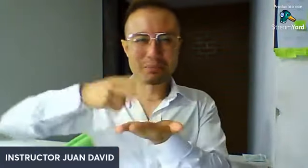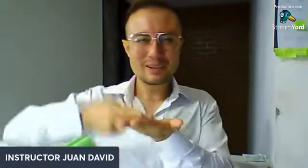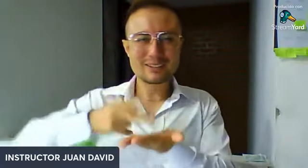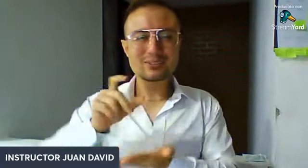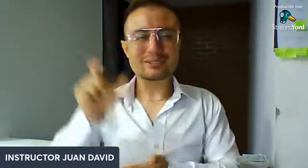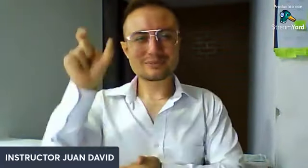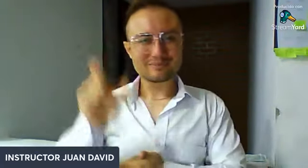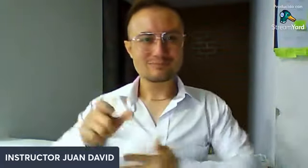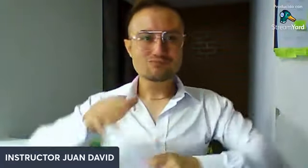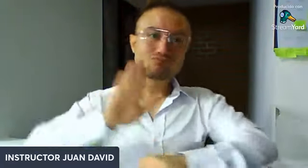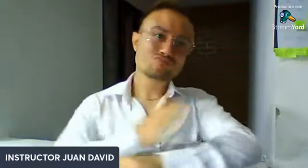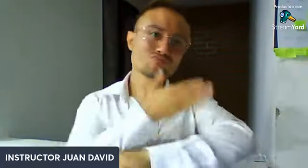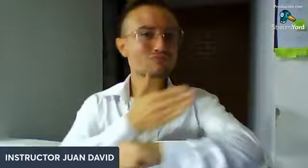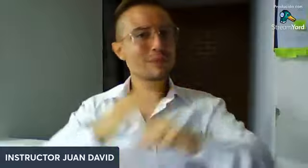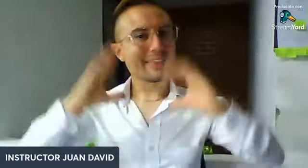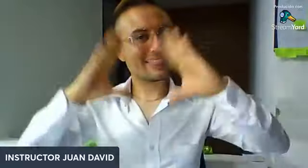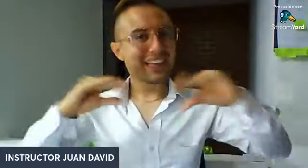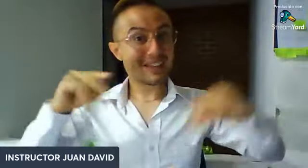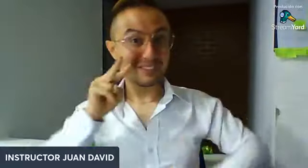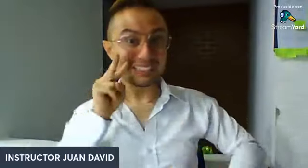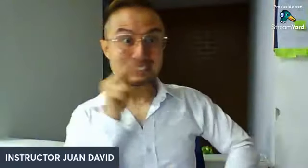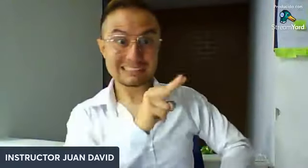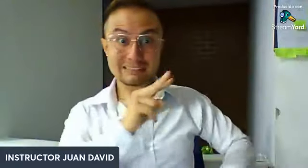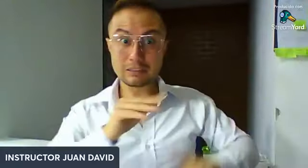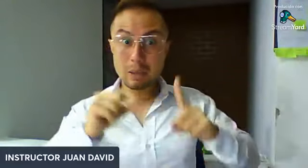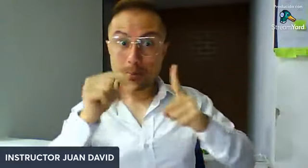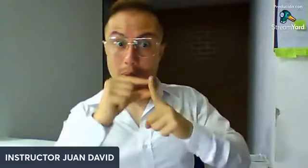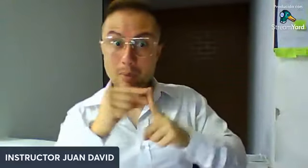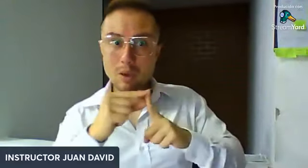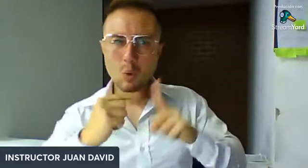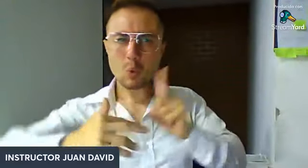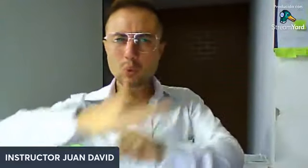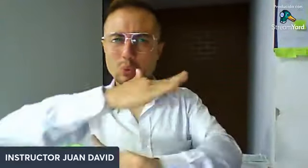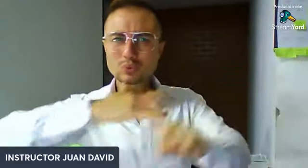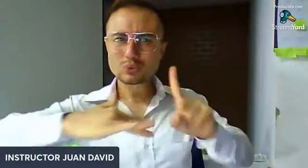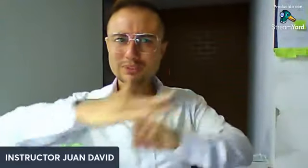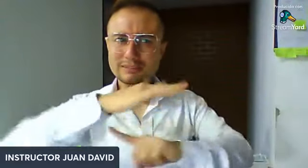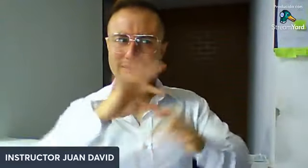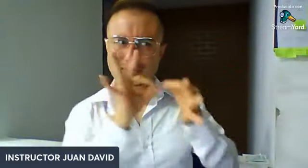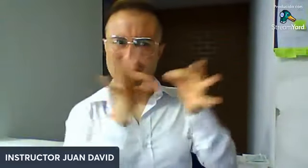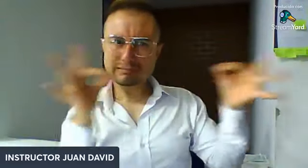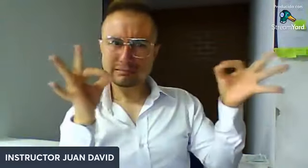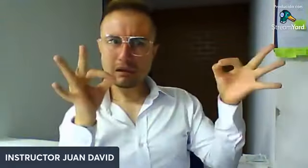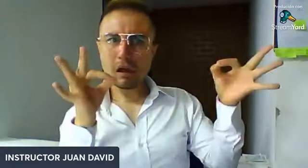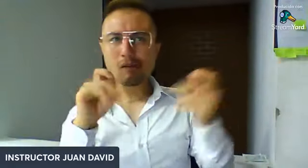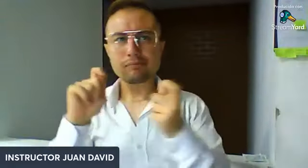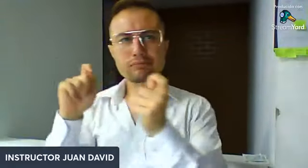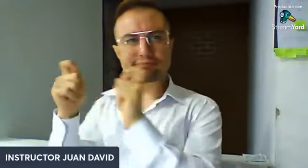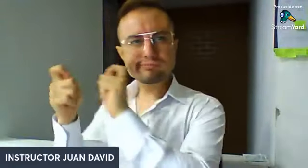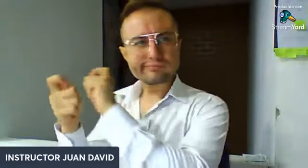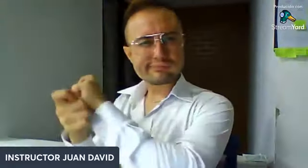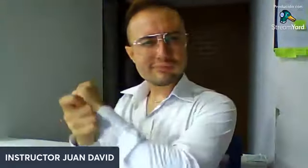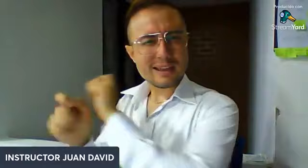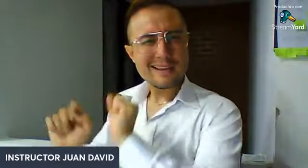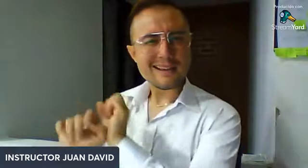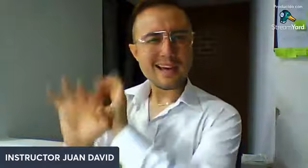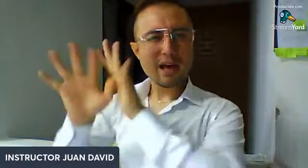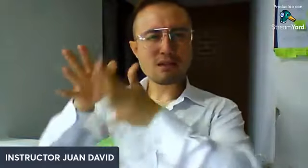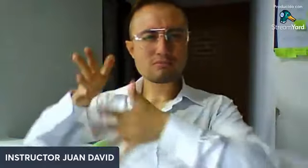podría estar malinterpretando la canción. Entonces, como tú viste ahí en el video, en los videos navideños que mostré